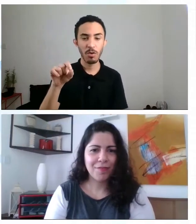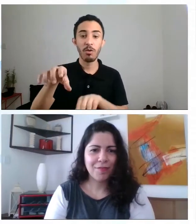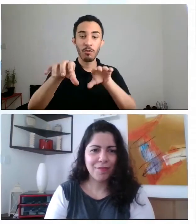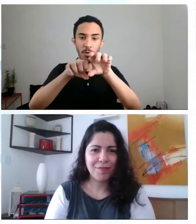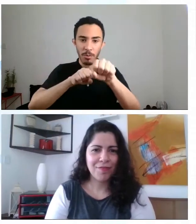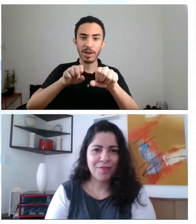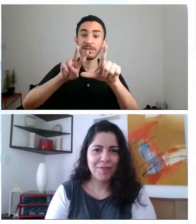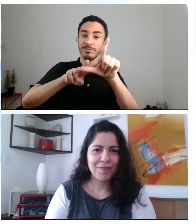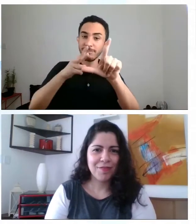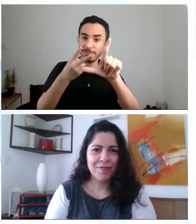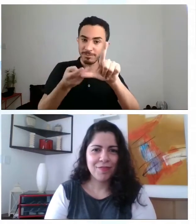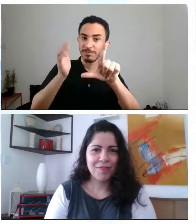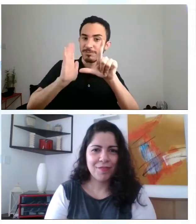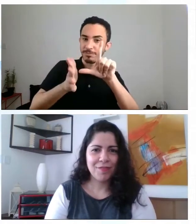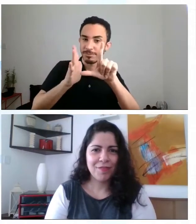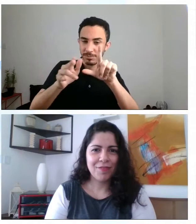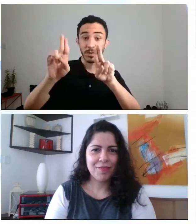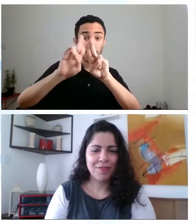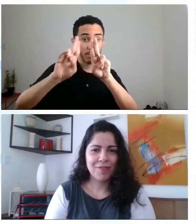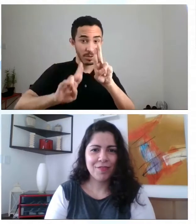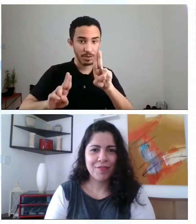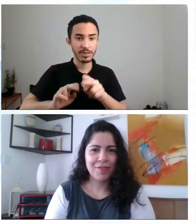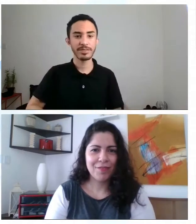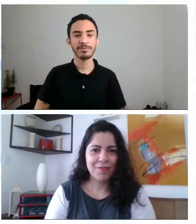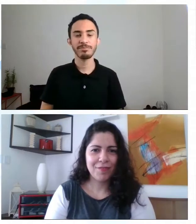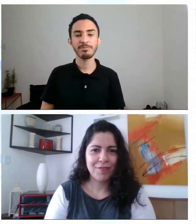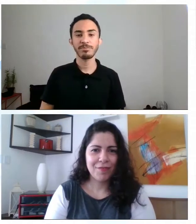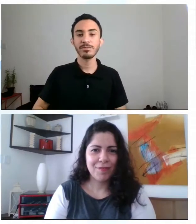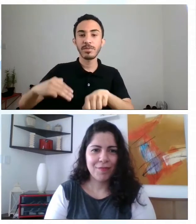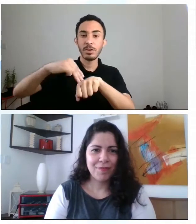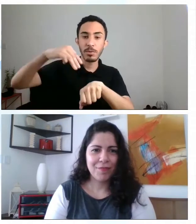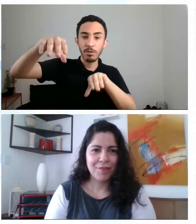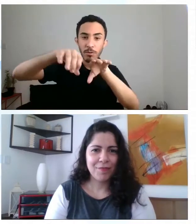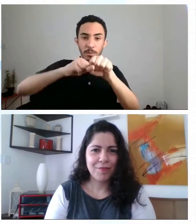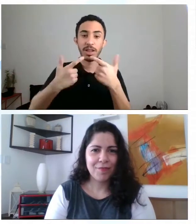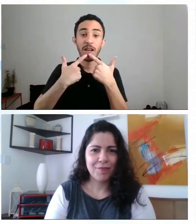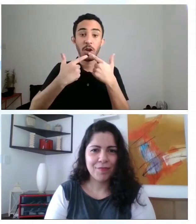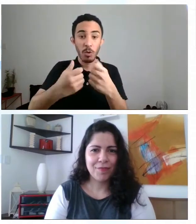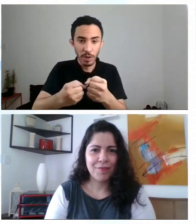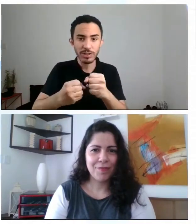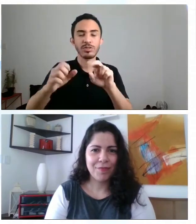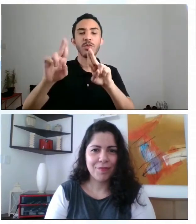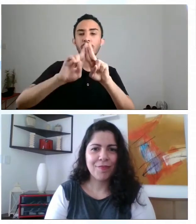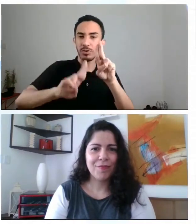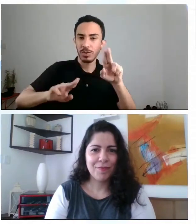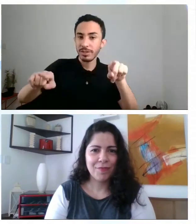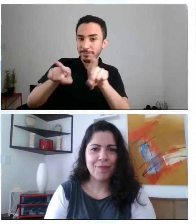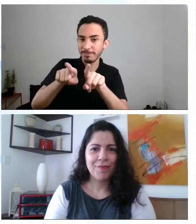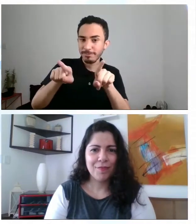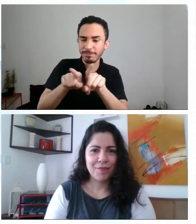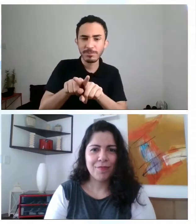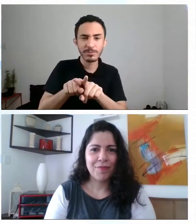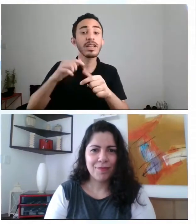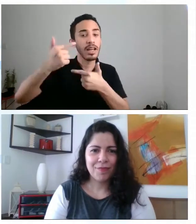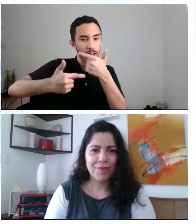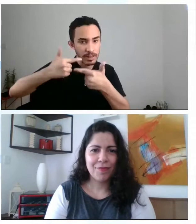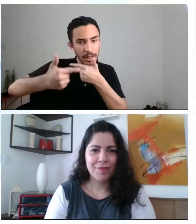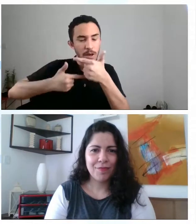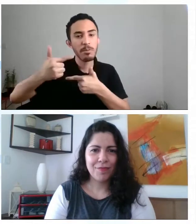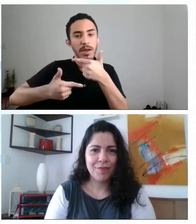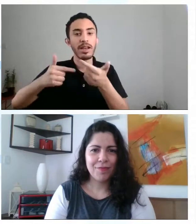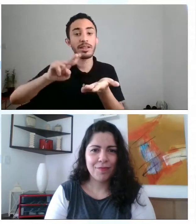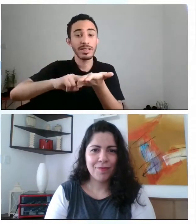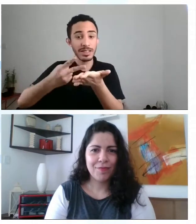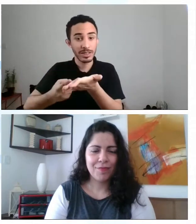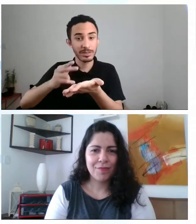Letras Libras pela UFRJ, mestre em Linguística pela mesma universidade, onde também atua como